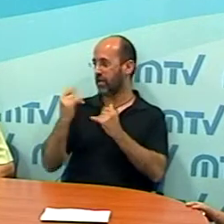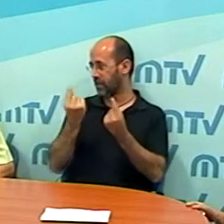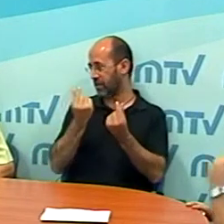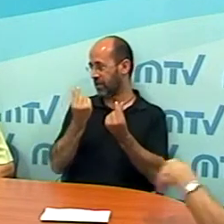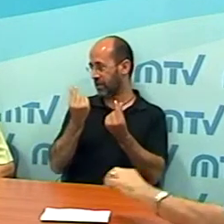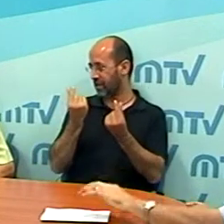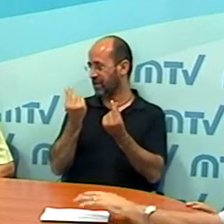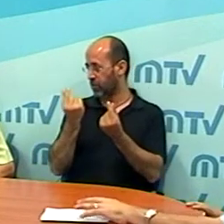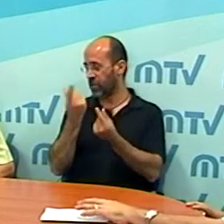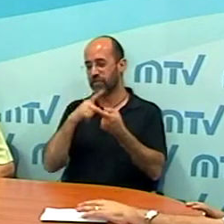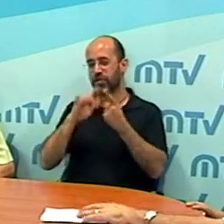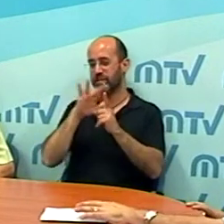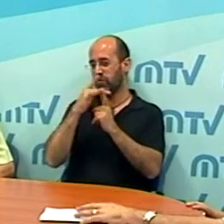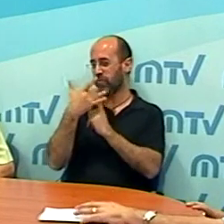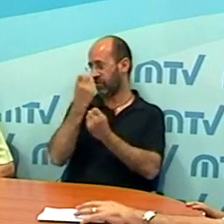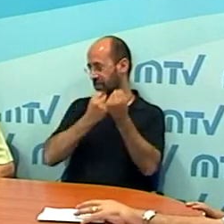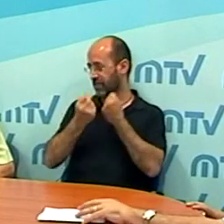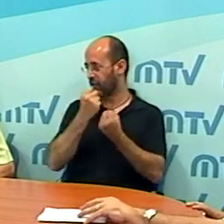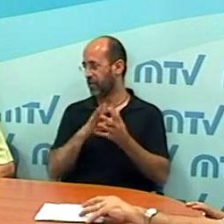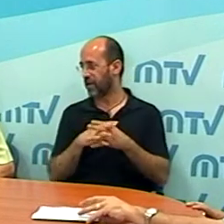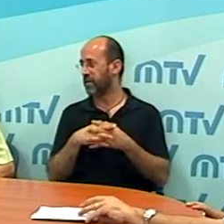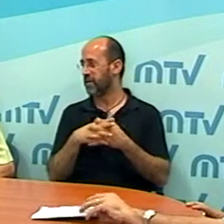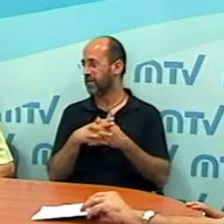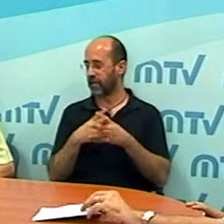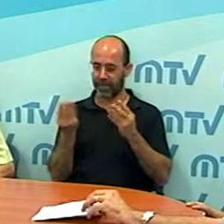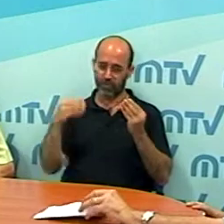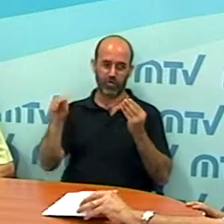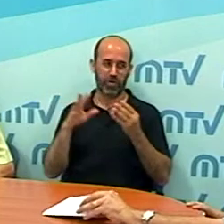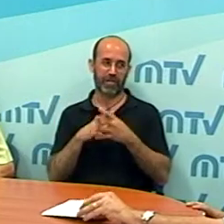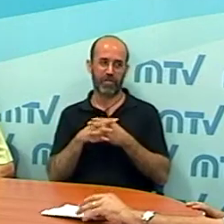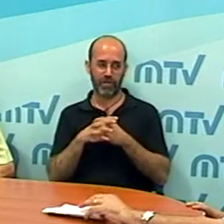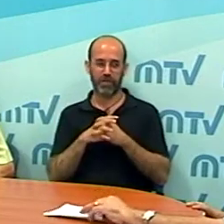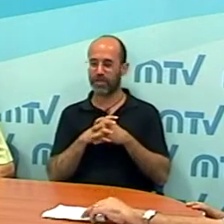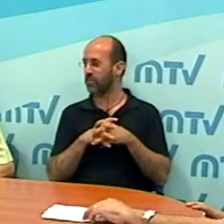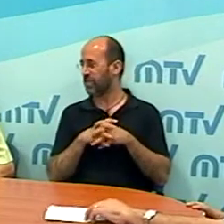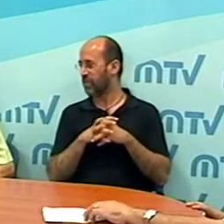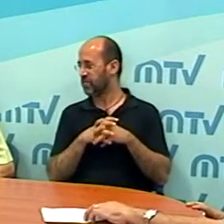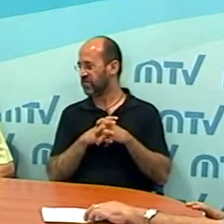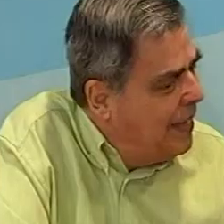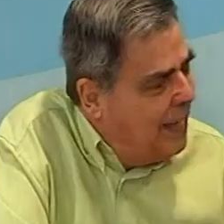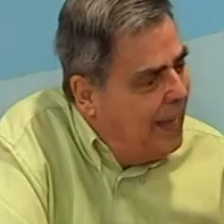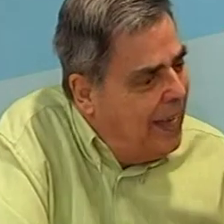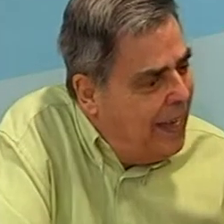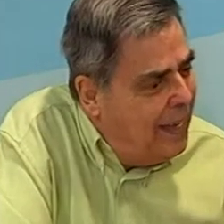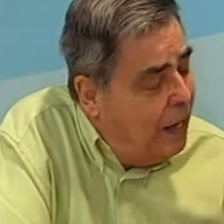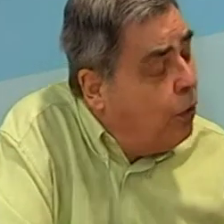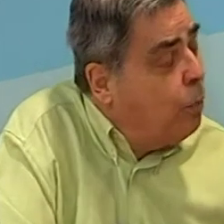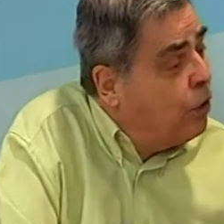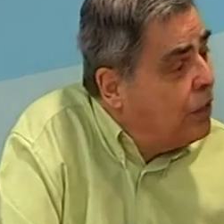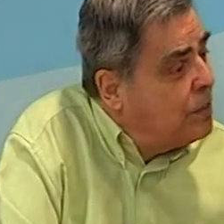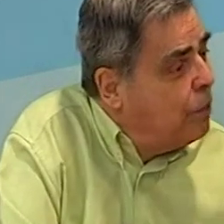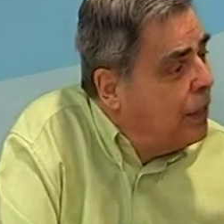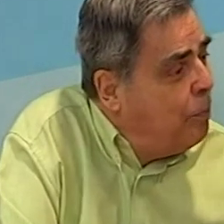que haya en ese momento, la situación económica. Quería puntualizar un poquito más sobre el tema. En